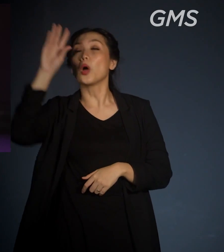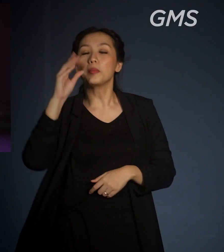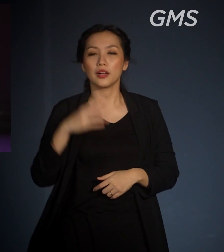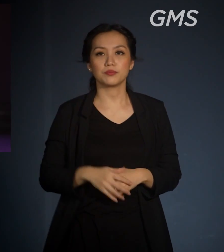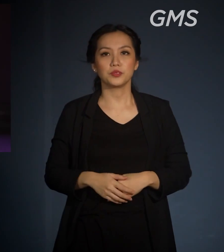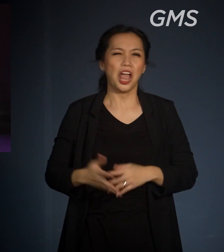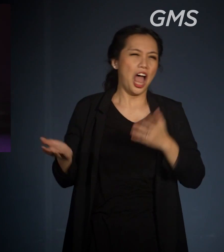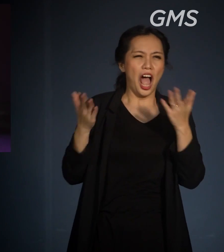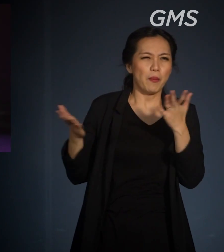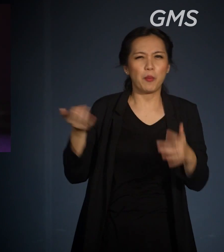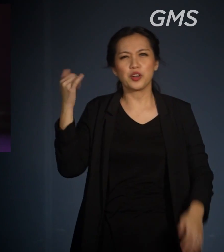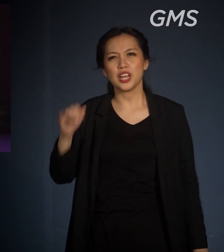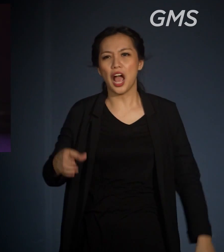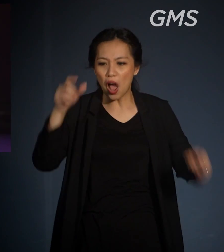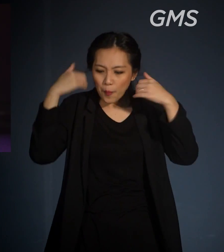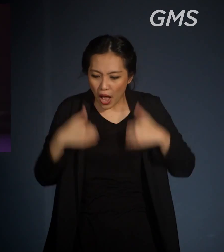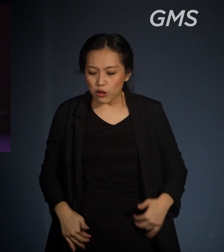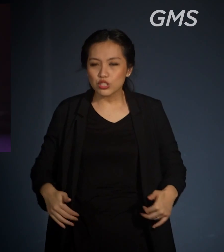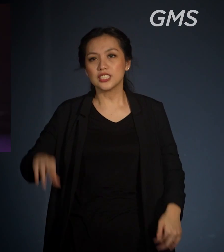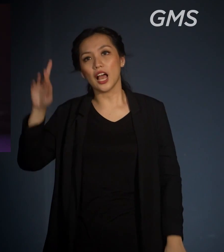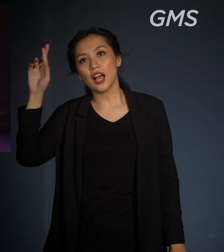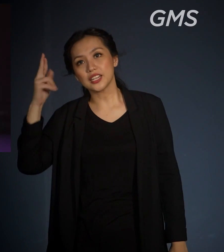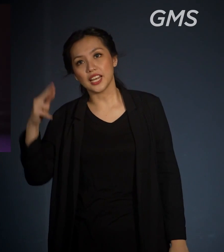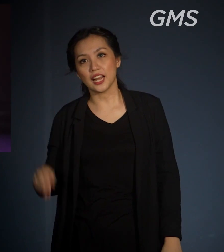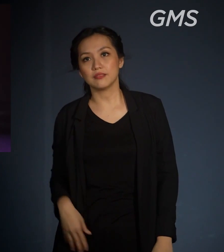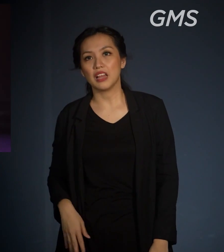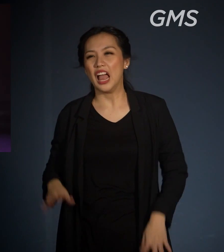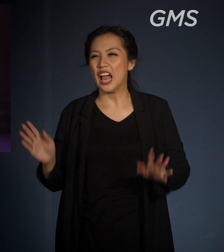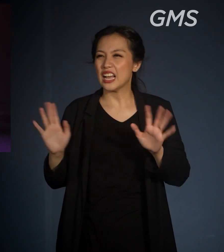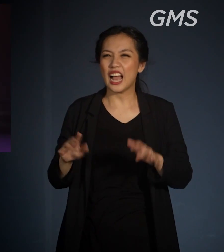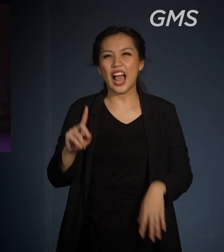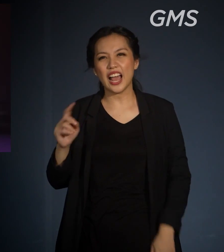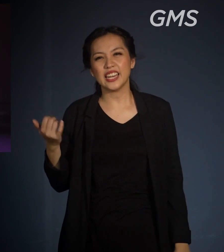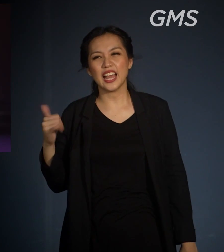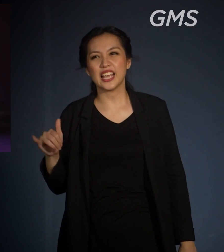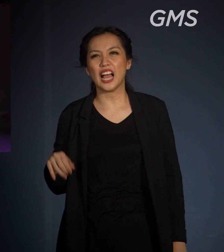ya, gak akan ada yang tidak dapat terlaksana.